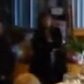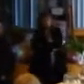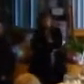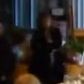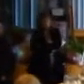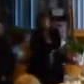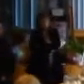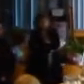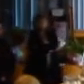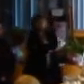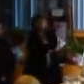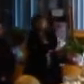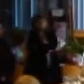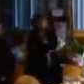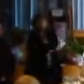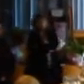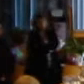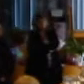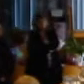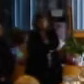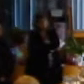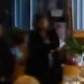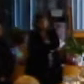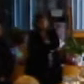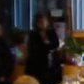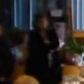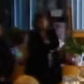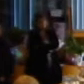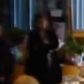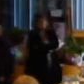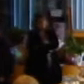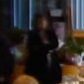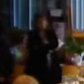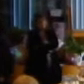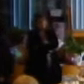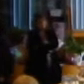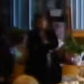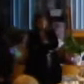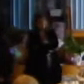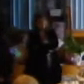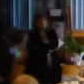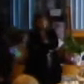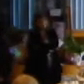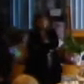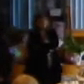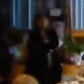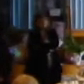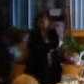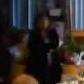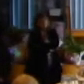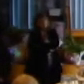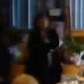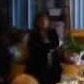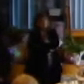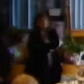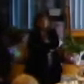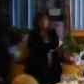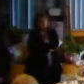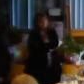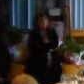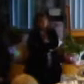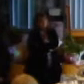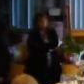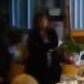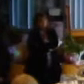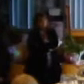Científico y artístico. Hay verdaderamente lo más pesado de la cultura en la que nos ha tocado crecer.